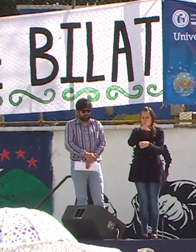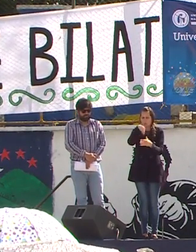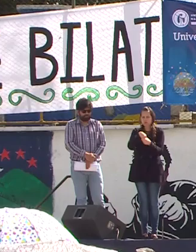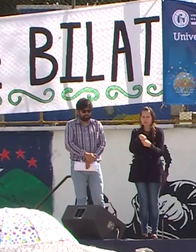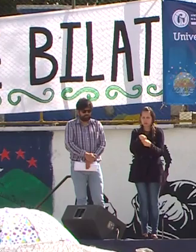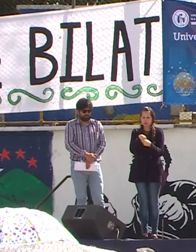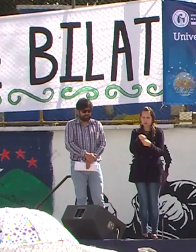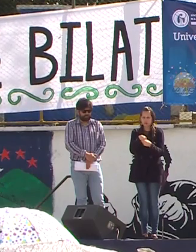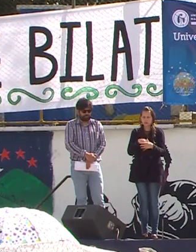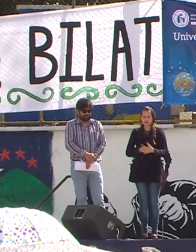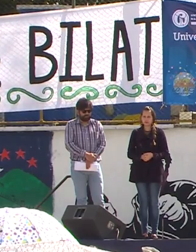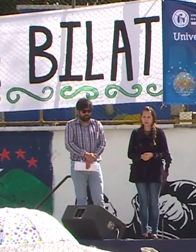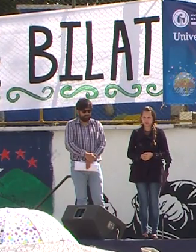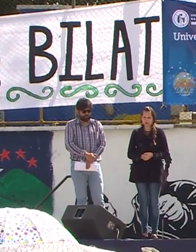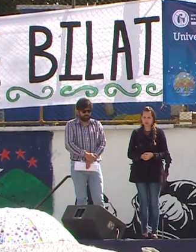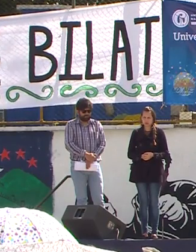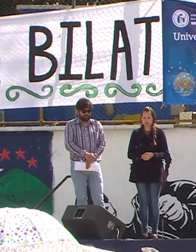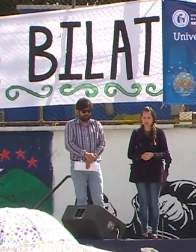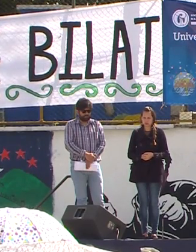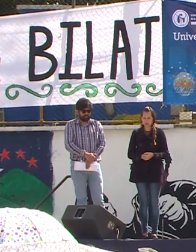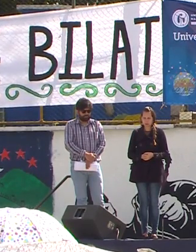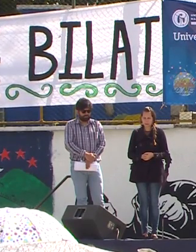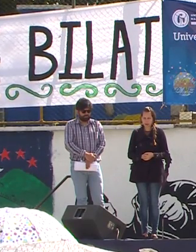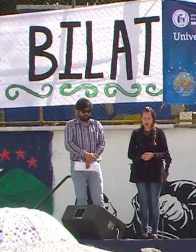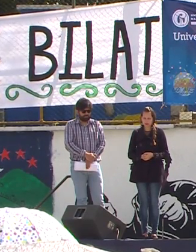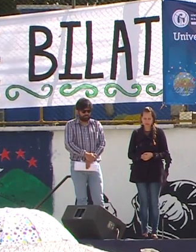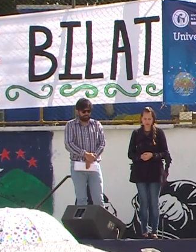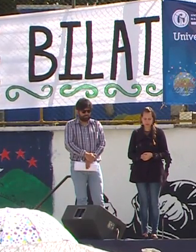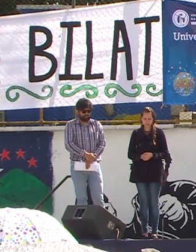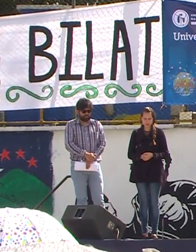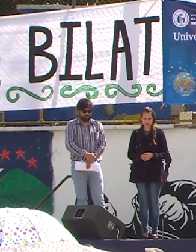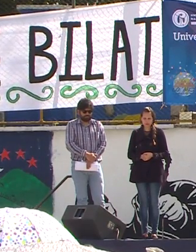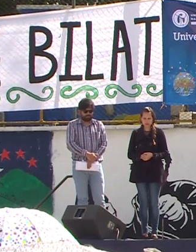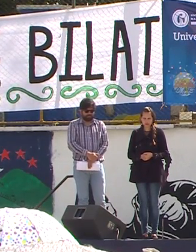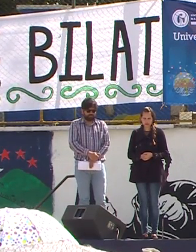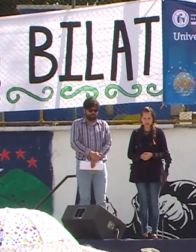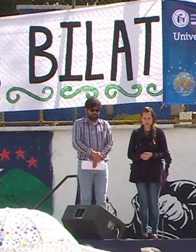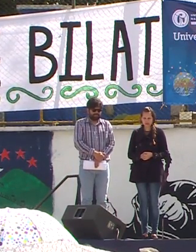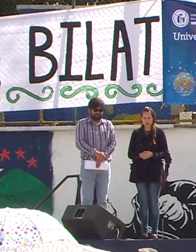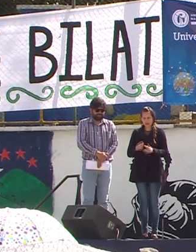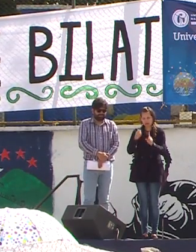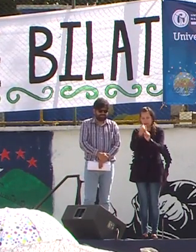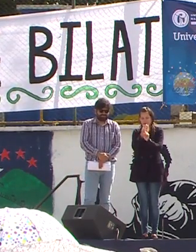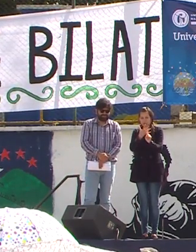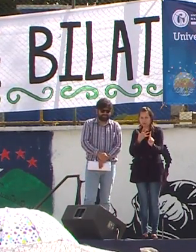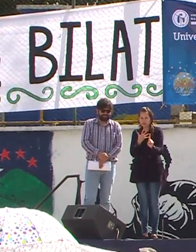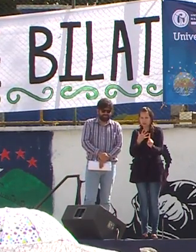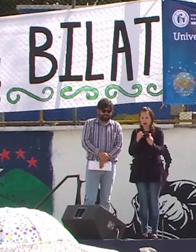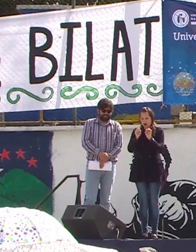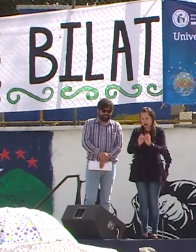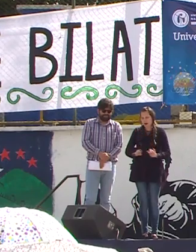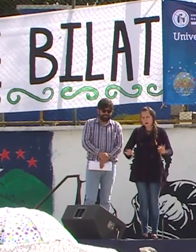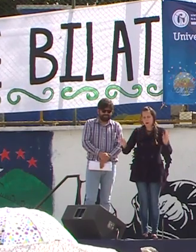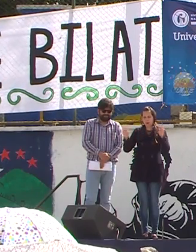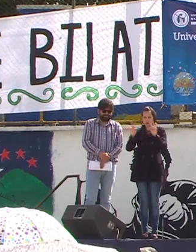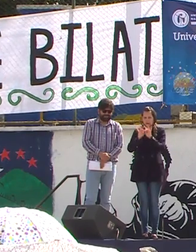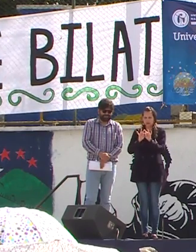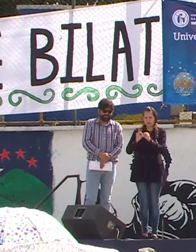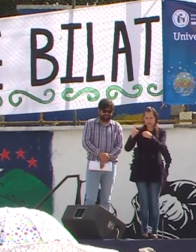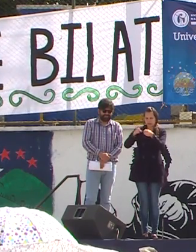Vamos a dar un salto importante con el empleo de recursos CREE para la